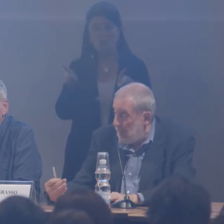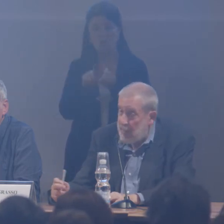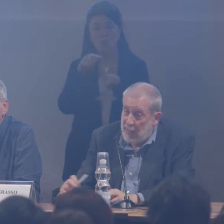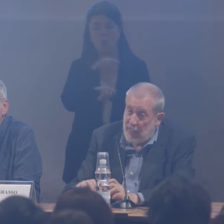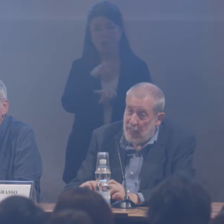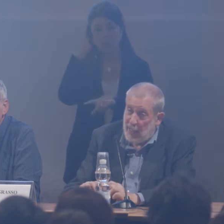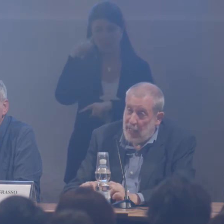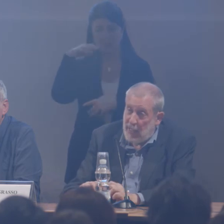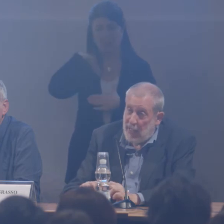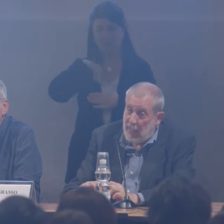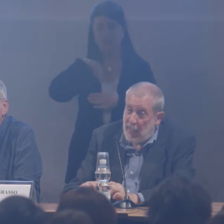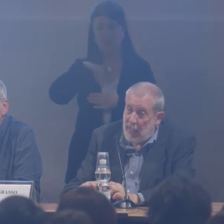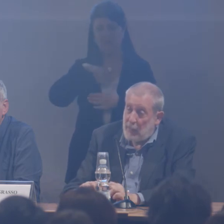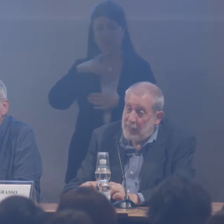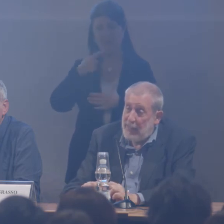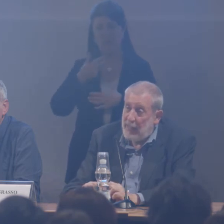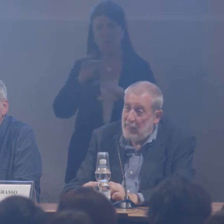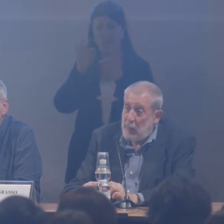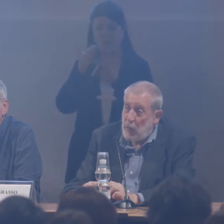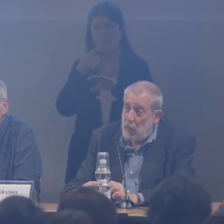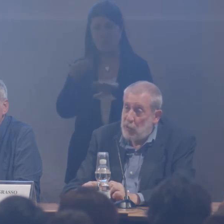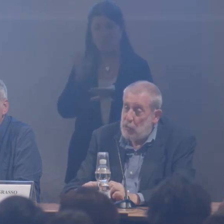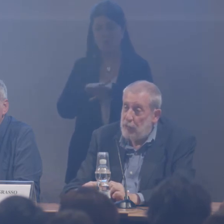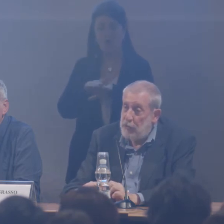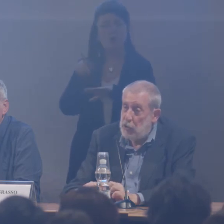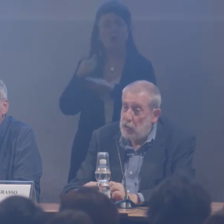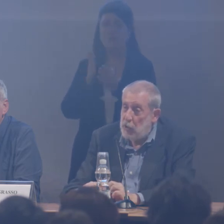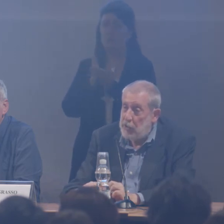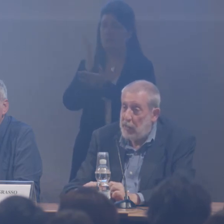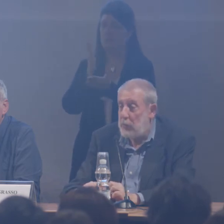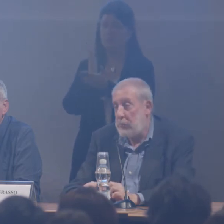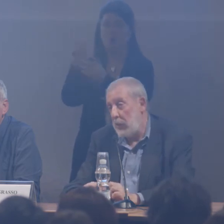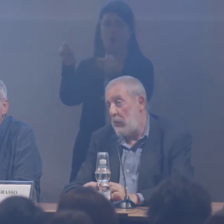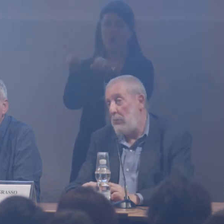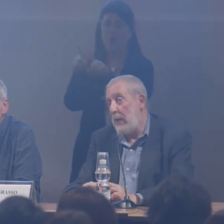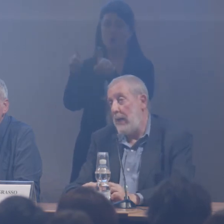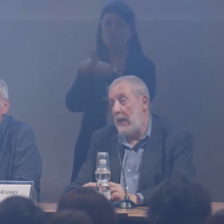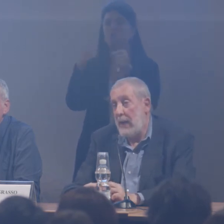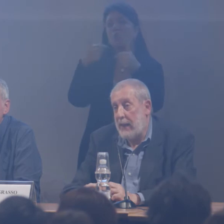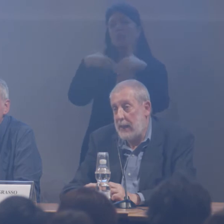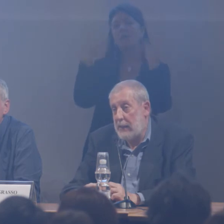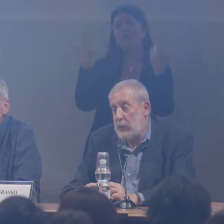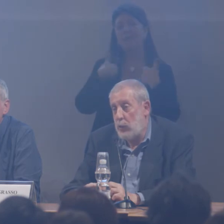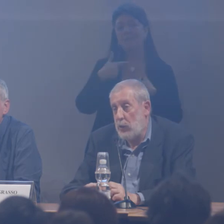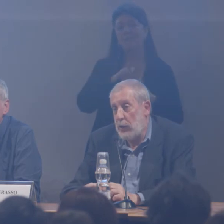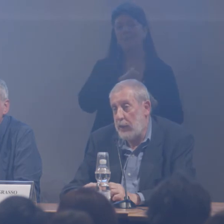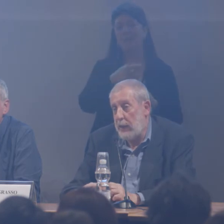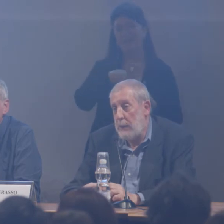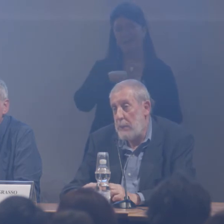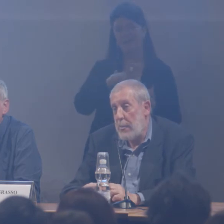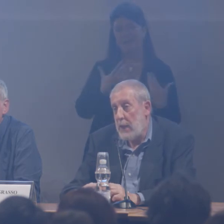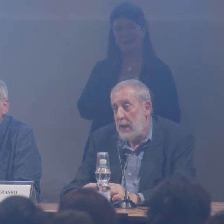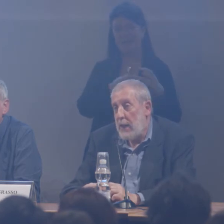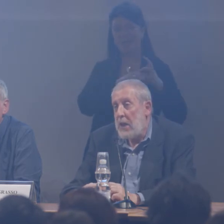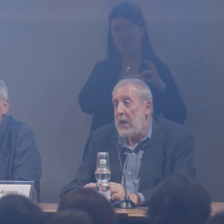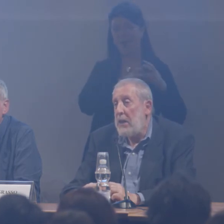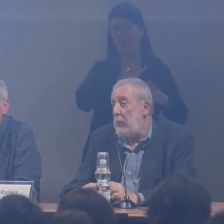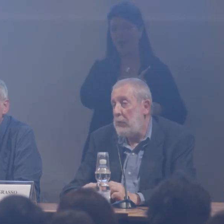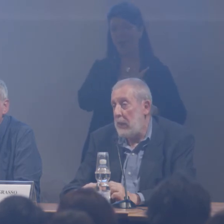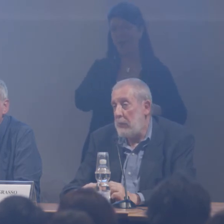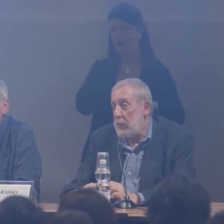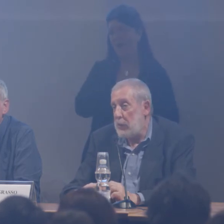morire. E una mattina eravamo nel suo ufficio, c'erano con me anche altri due colleghi,